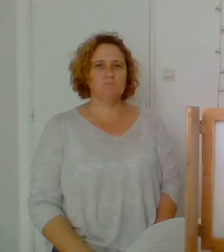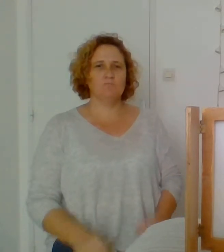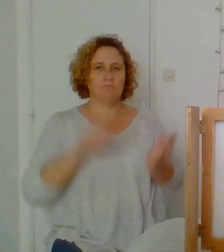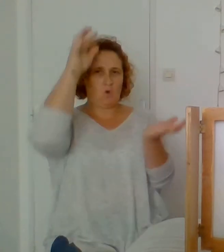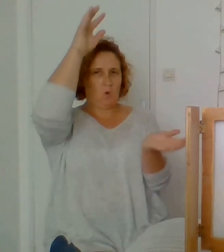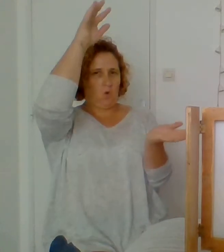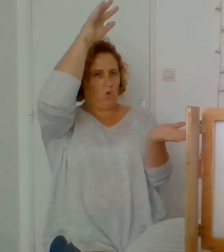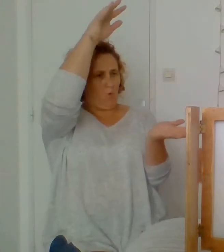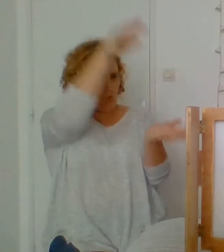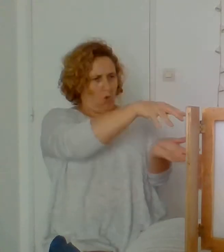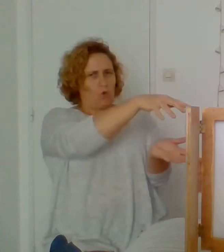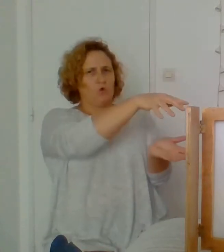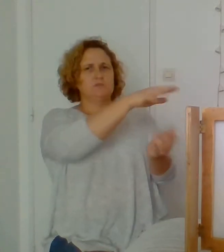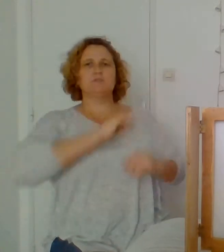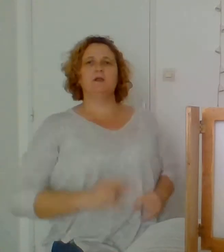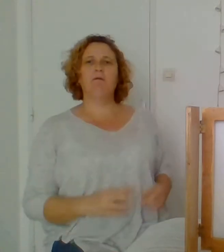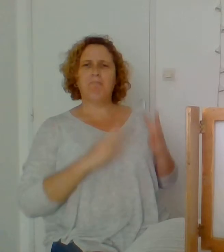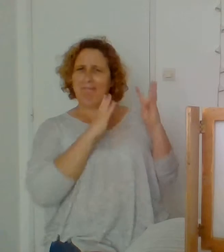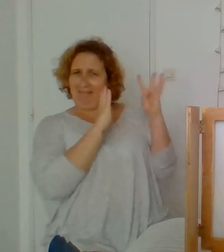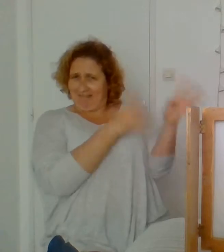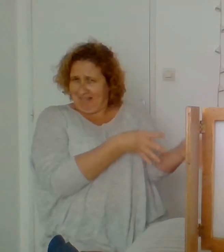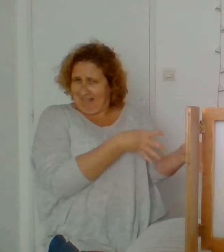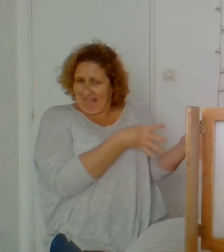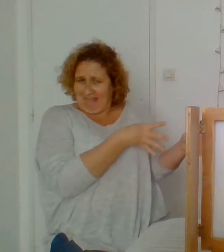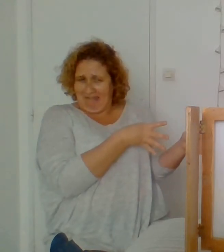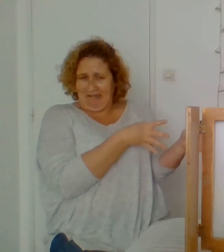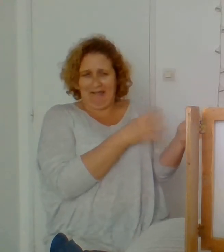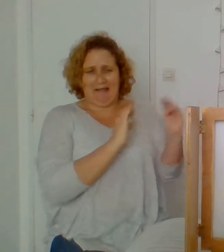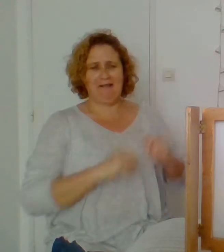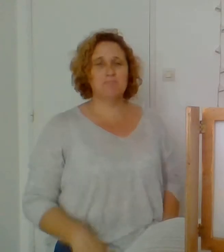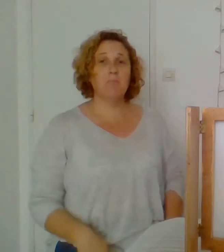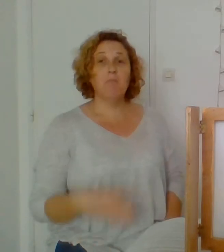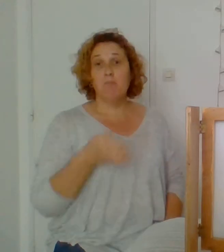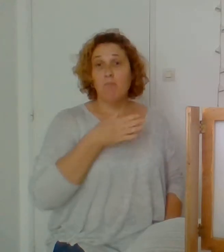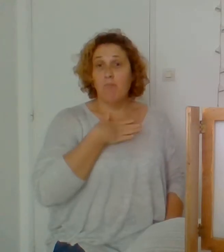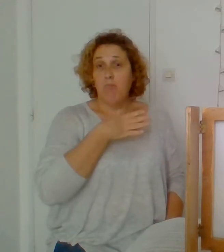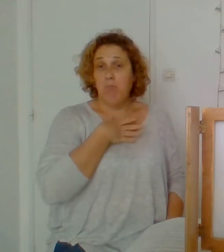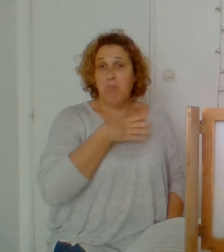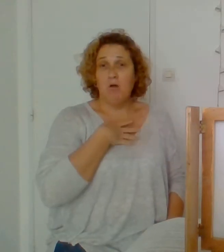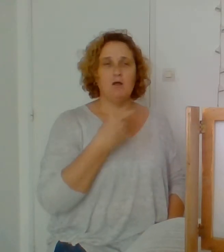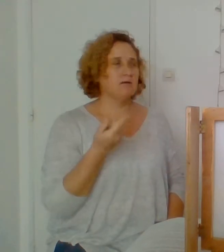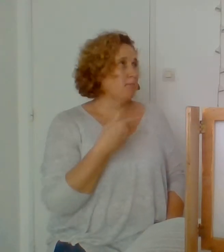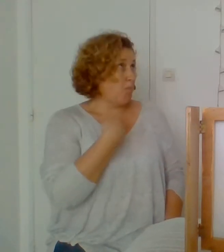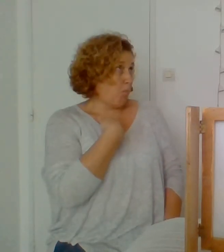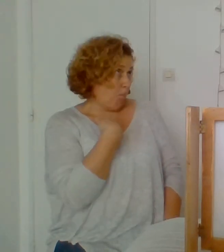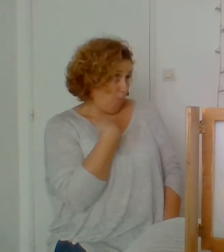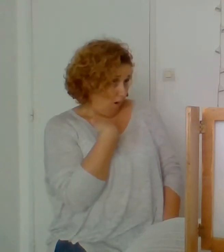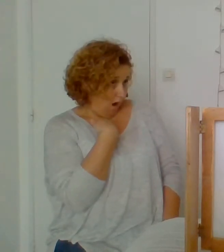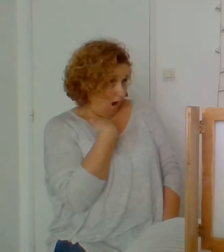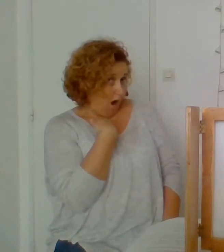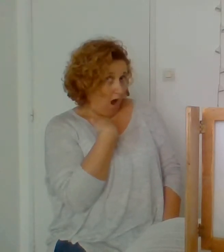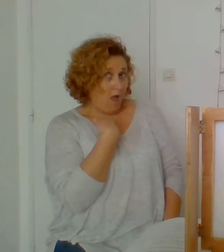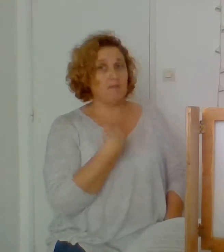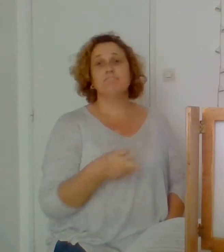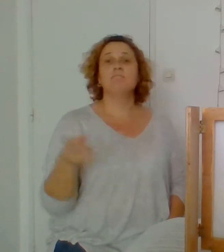le crocodile se moque peur de toi